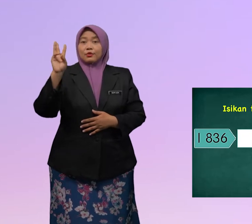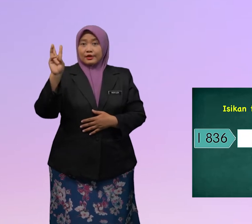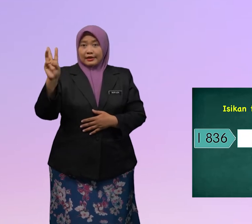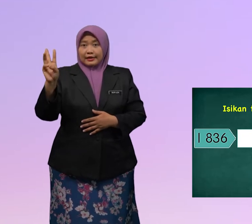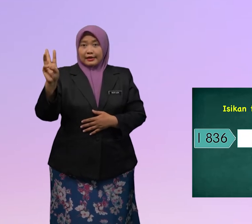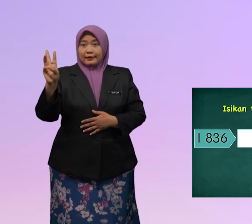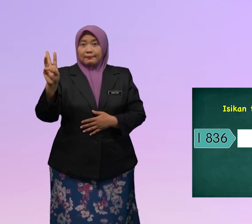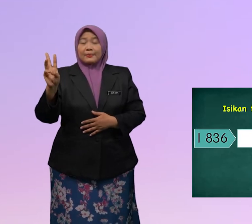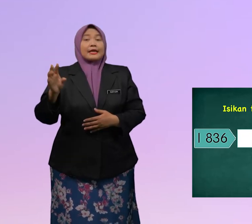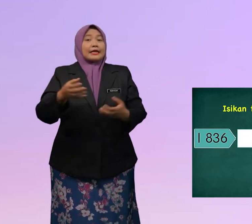1,836